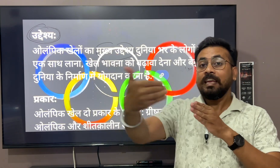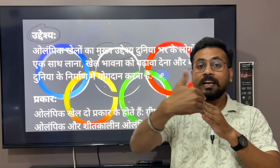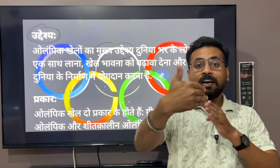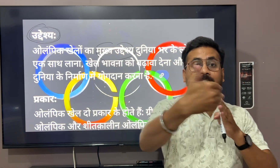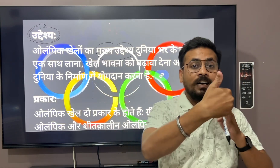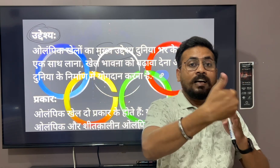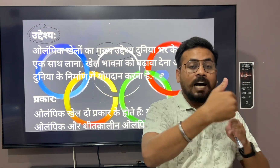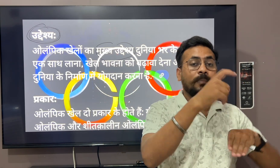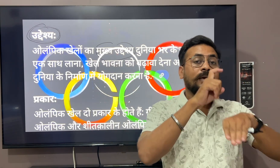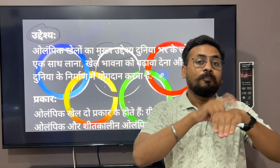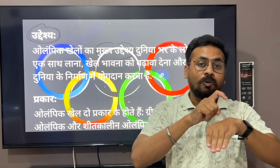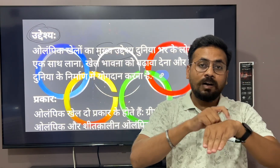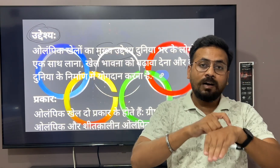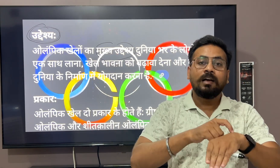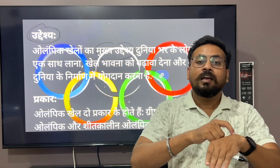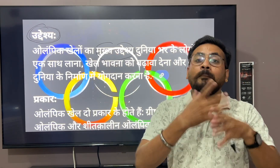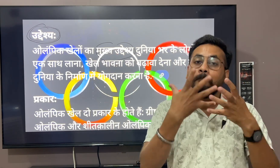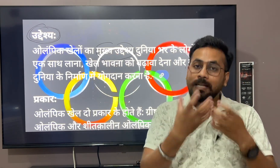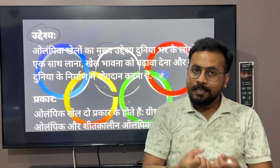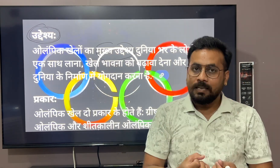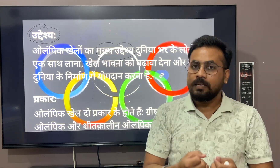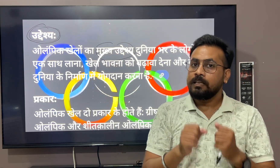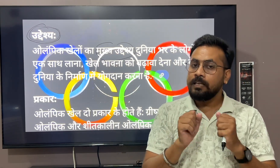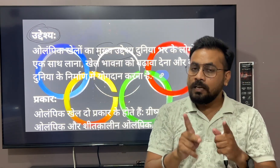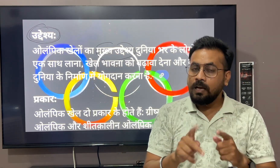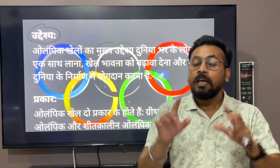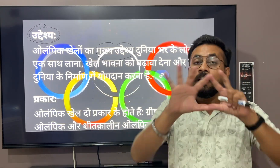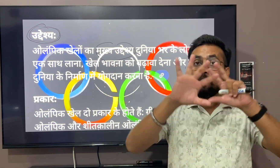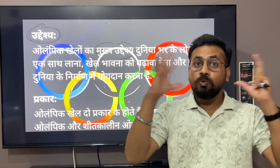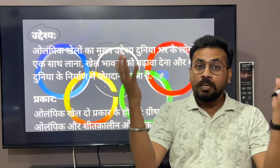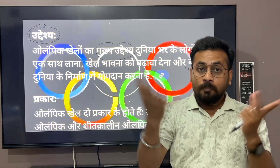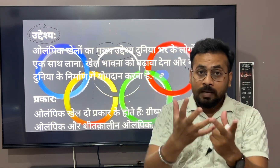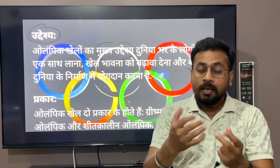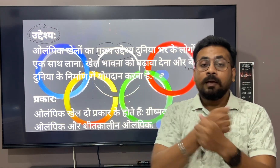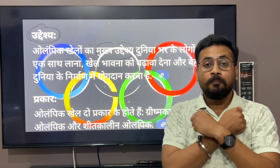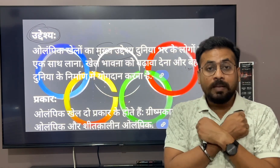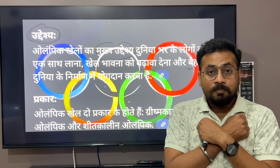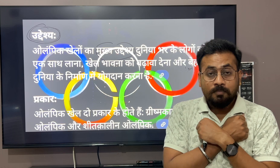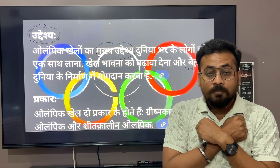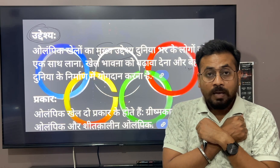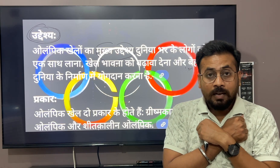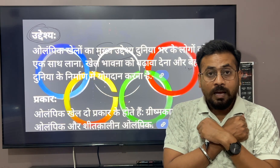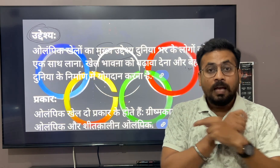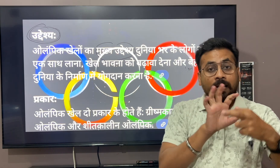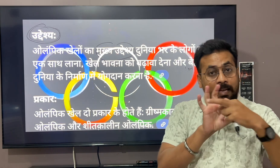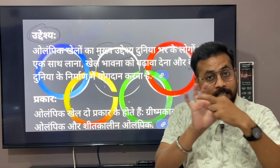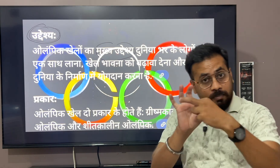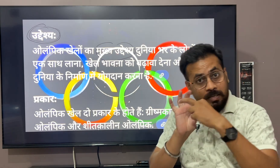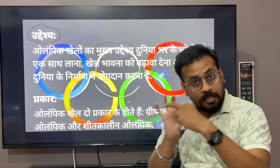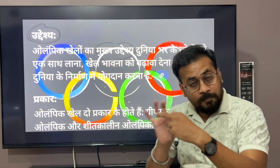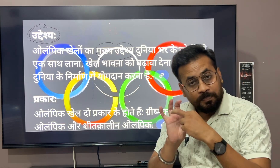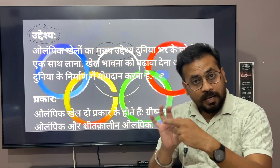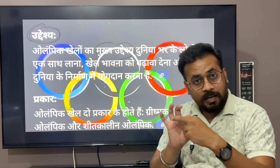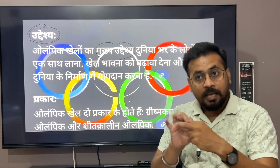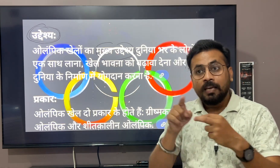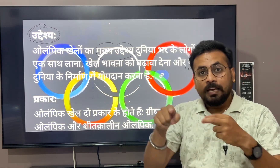का हमें मौका मिलता है, ठीक है ना। दुनिया में प्रेम है ना, कनेक्टिविटी है ना, एक दूसरे